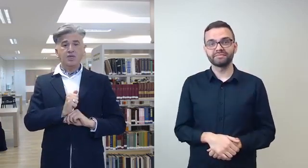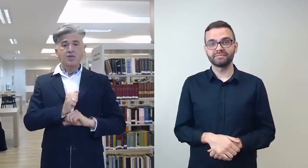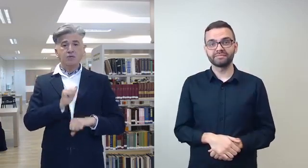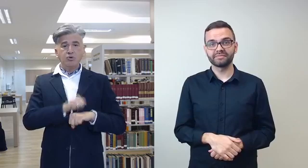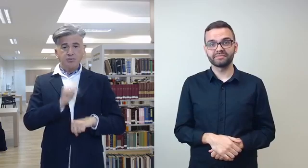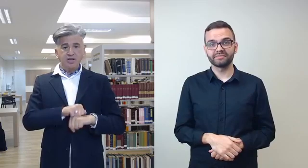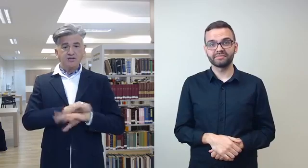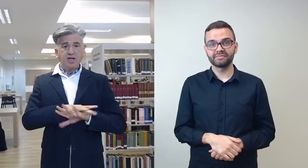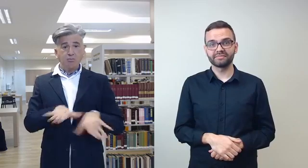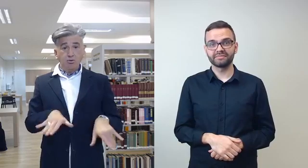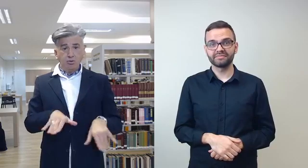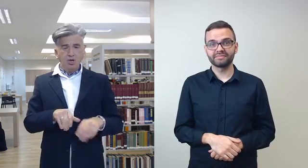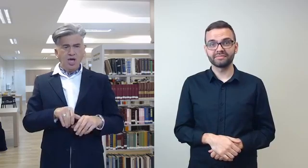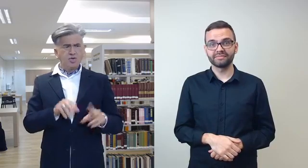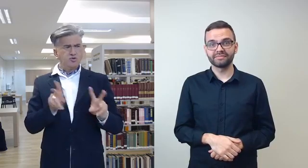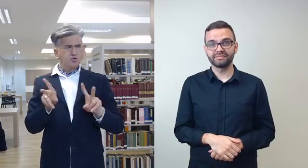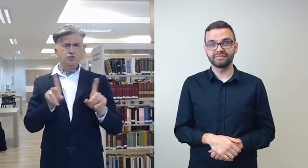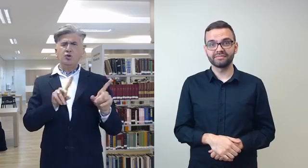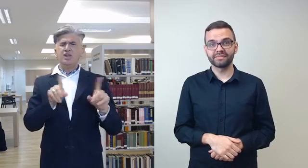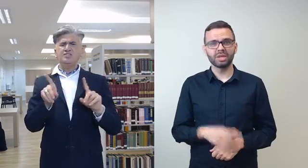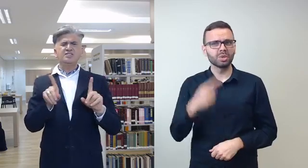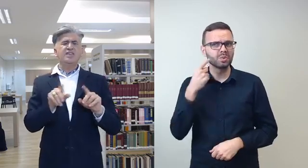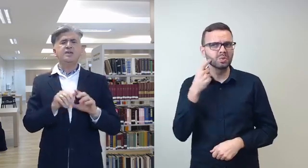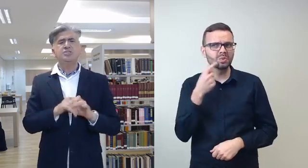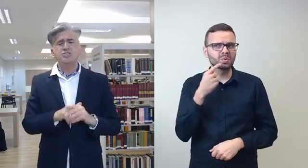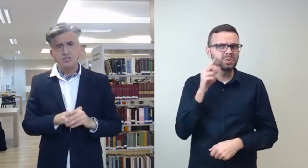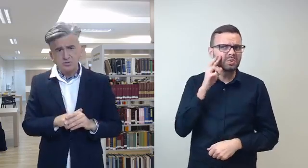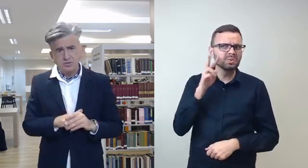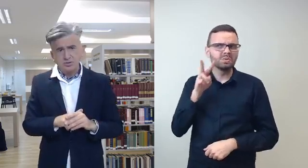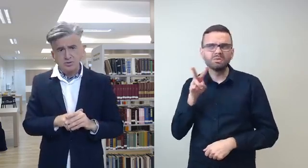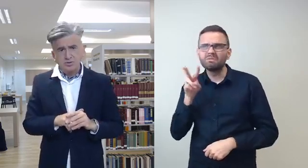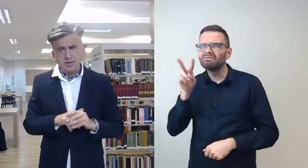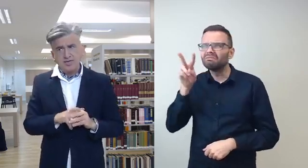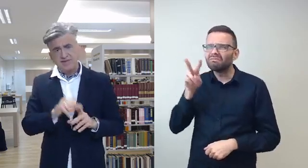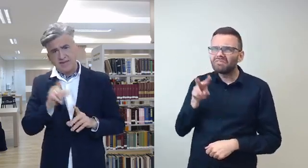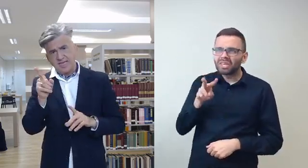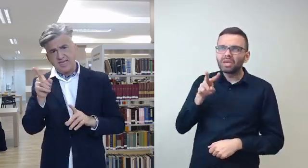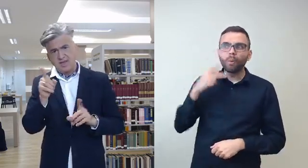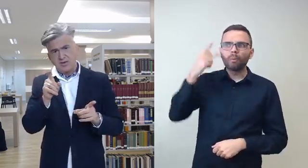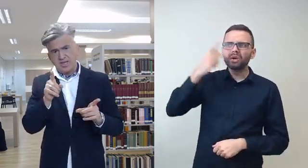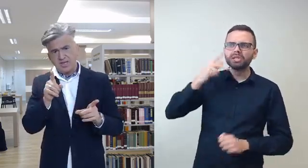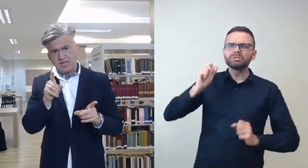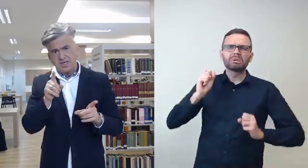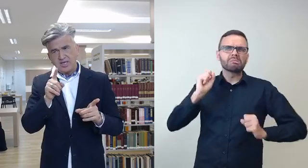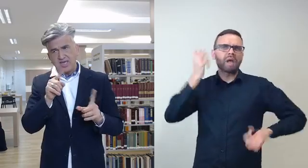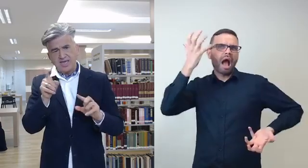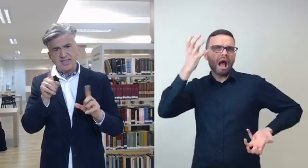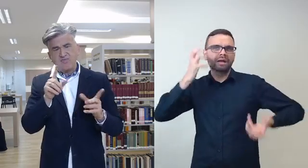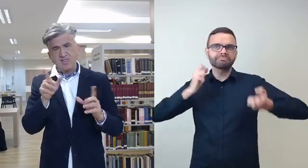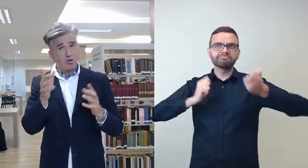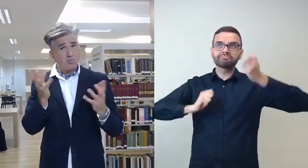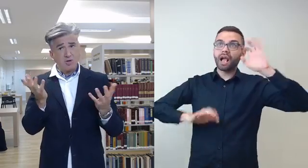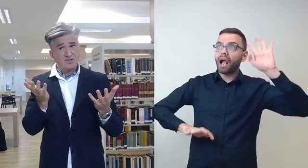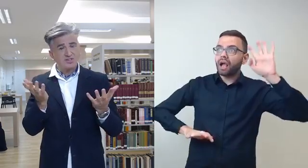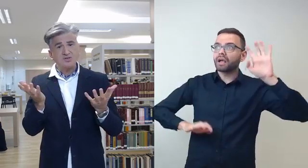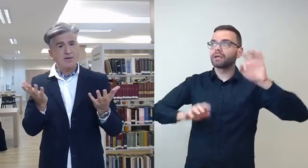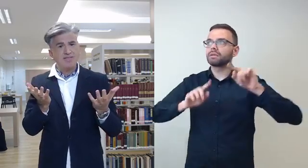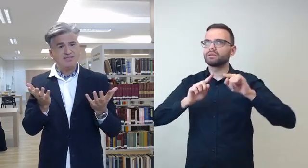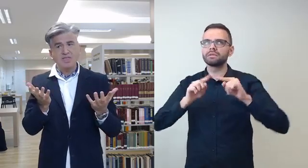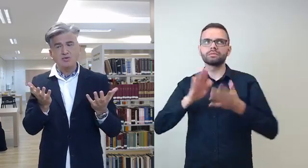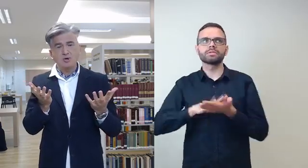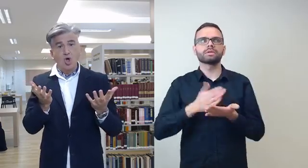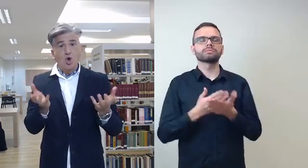né? Pobreza, acabou. Aí o surdo olha e diz, quem está mentindo? Né? Será que é ele ou ele? Quem é que está inventando? Alguma coisa não